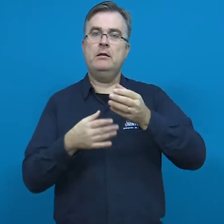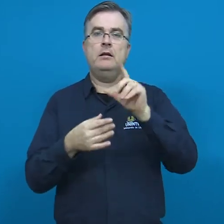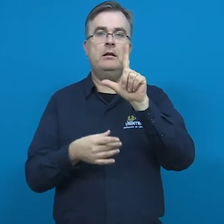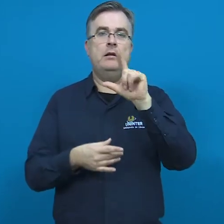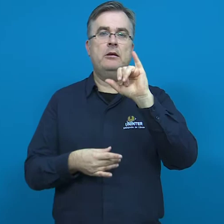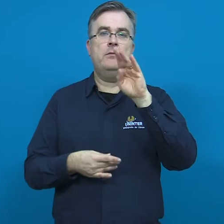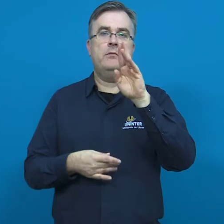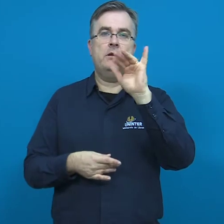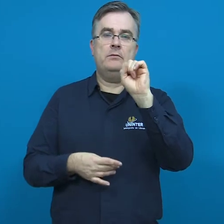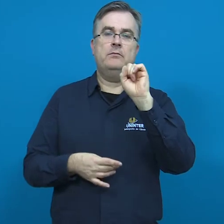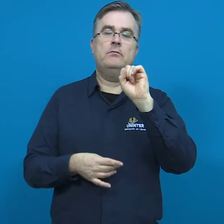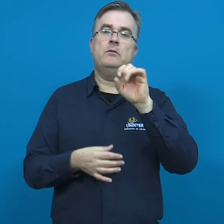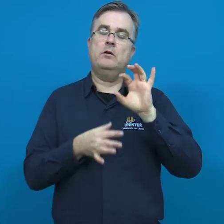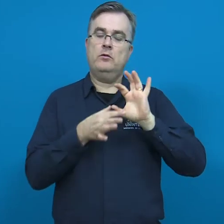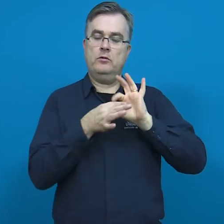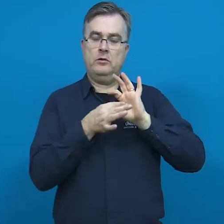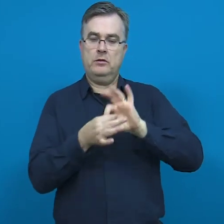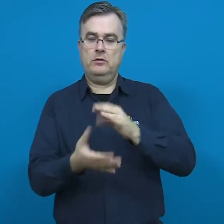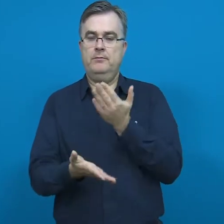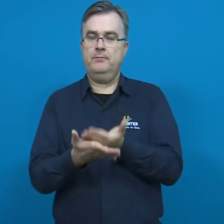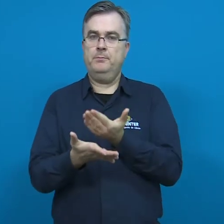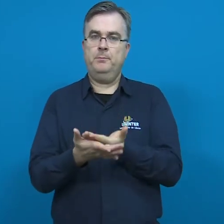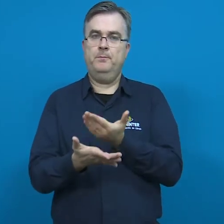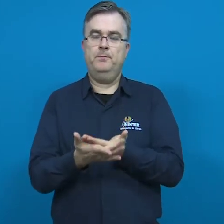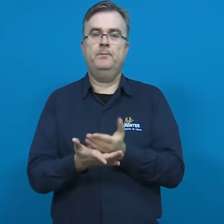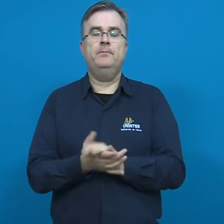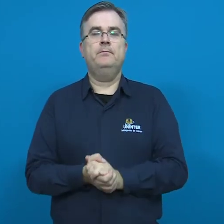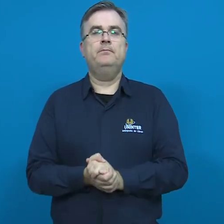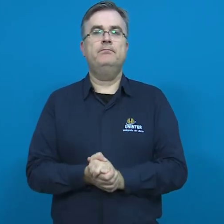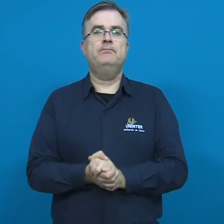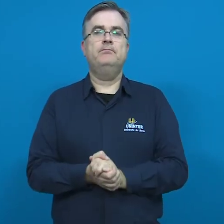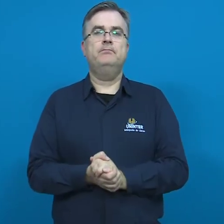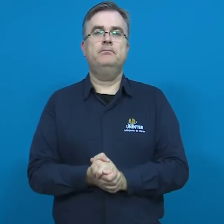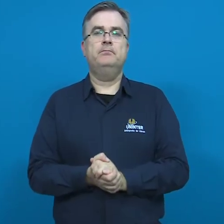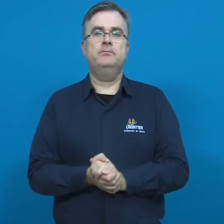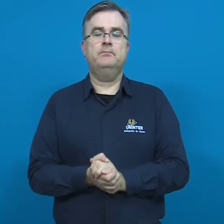Libras, dentro de um contexto escolar. Uhum.